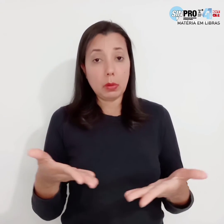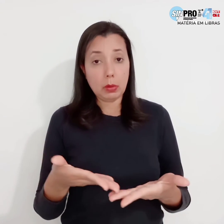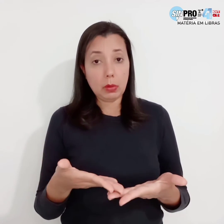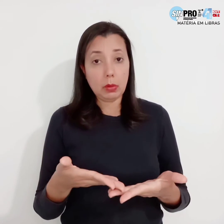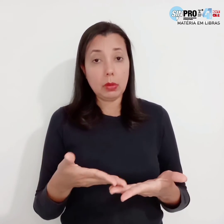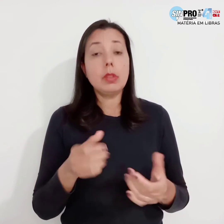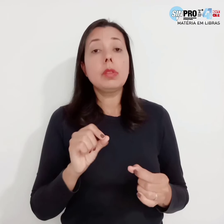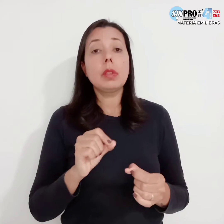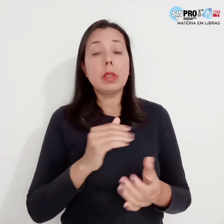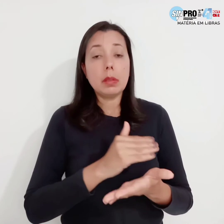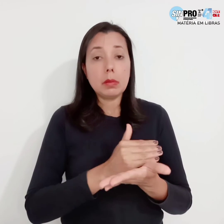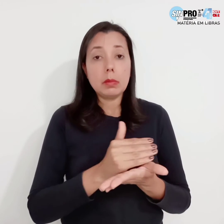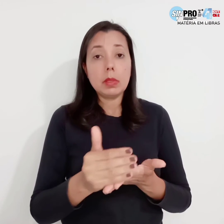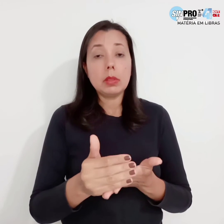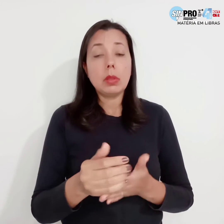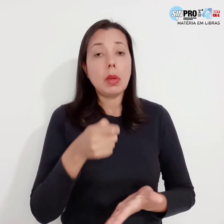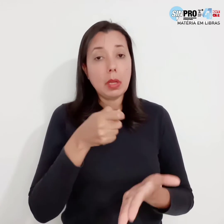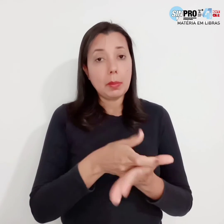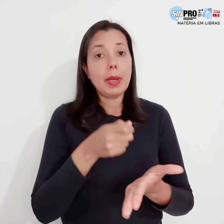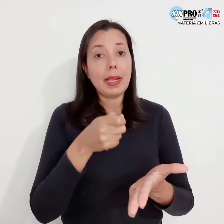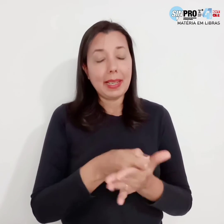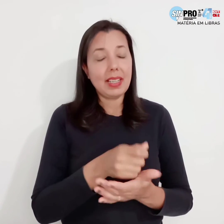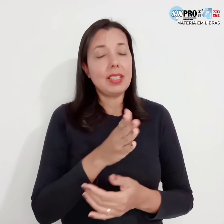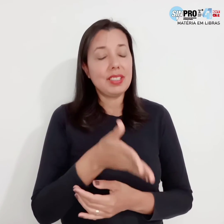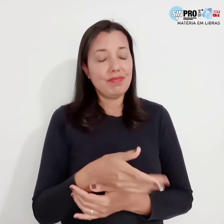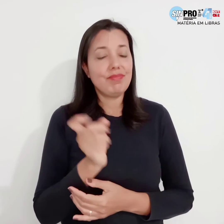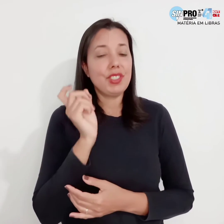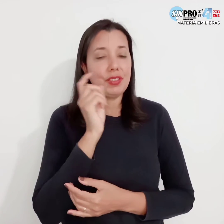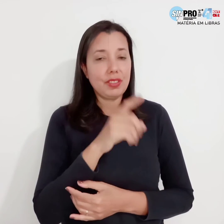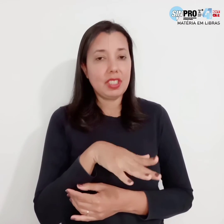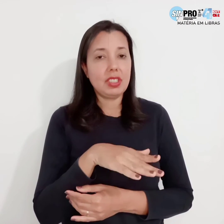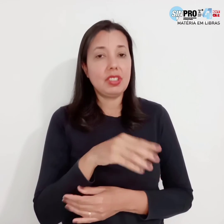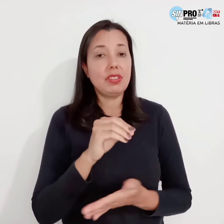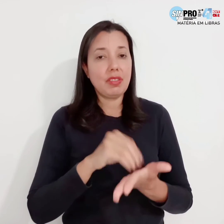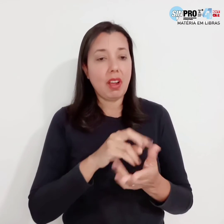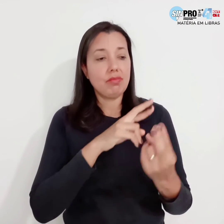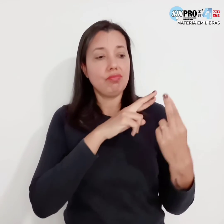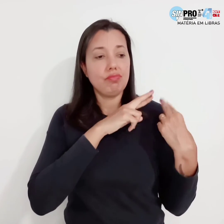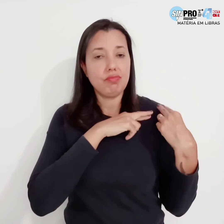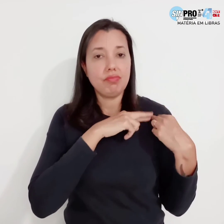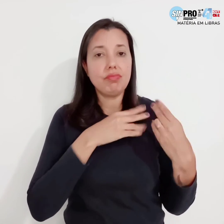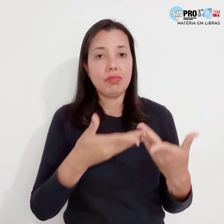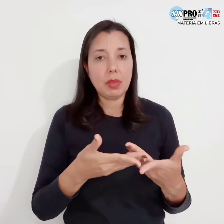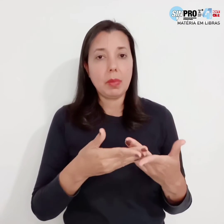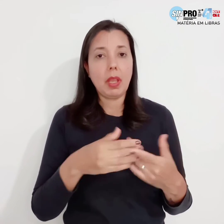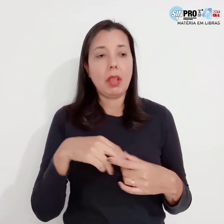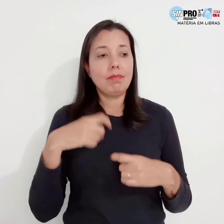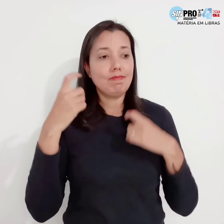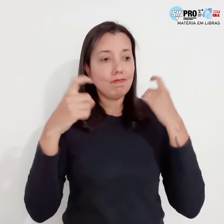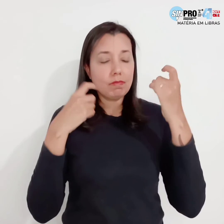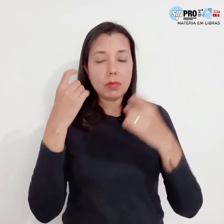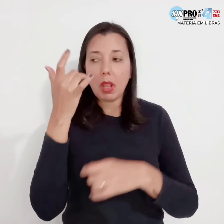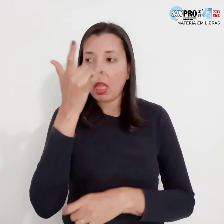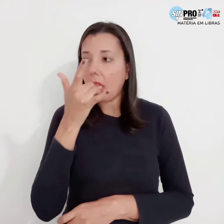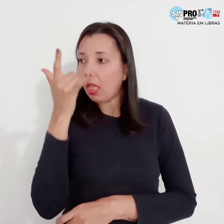ela começou a pagar a conta dessa irresponsabilidade e delírio. O